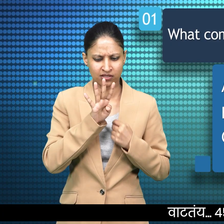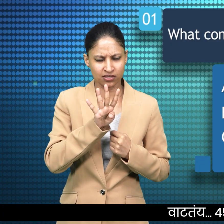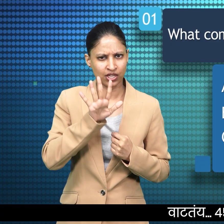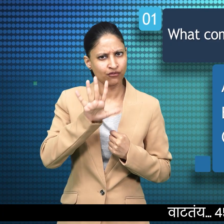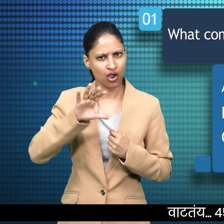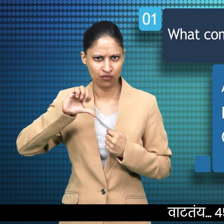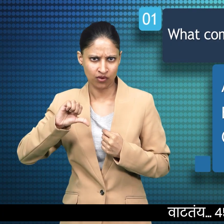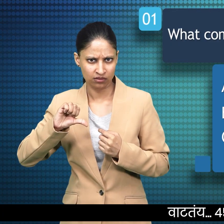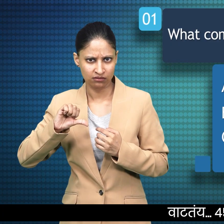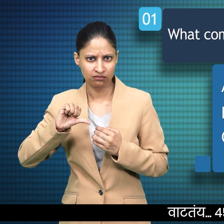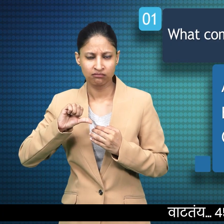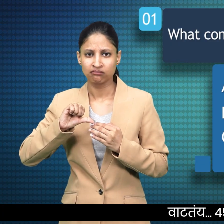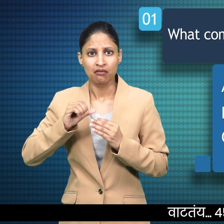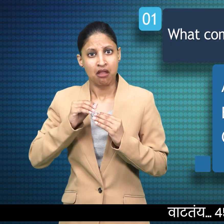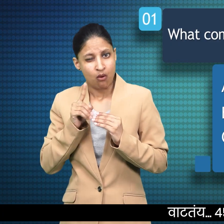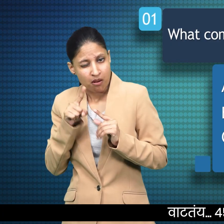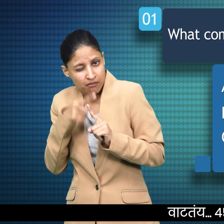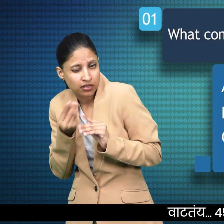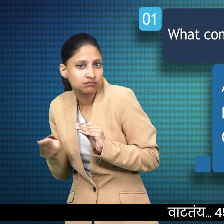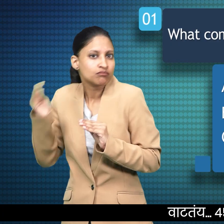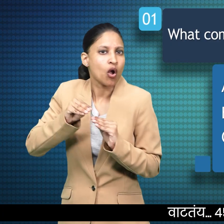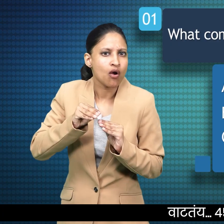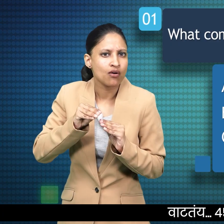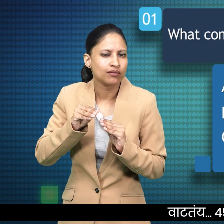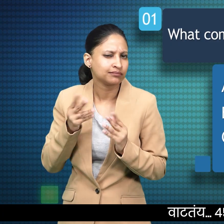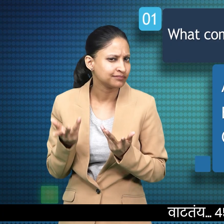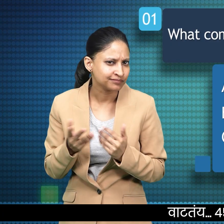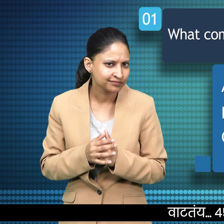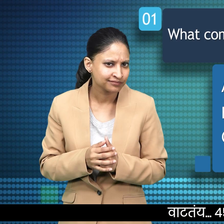वाटतंय 459 पेक्षा एक जास्त.